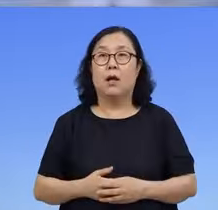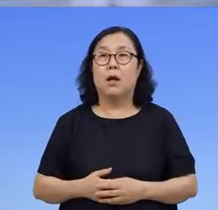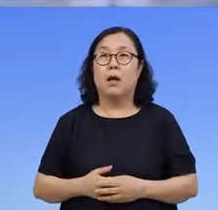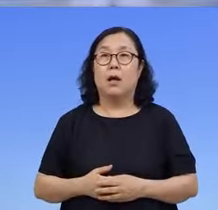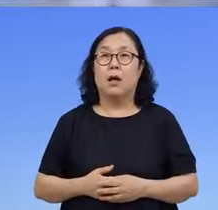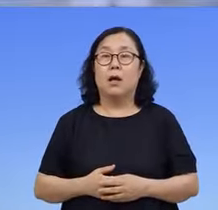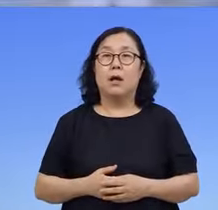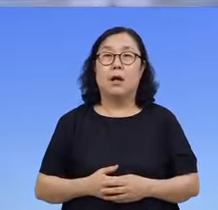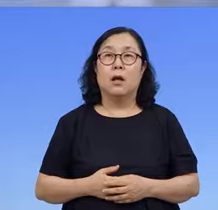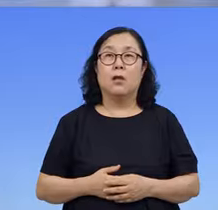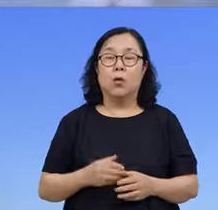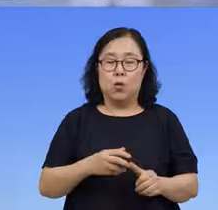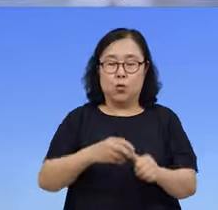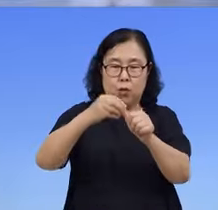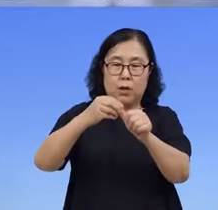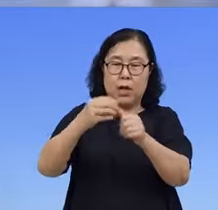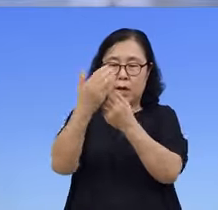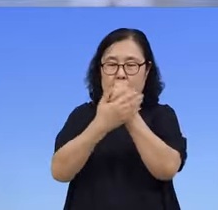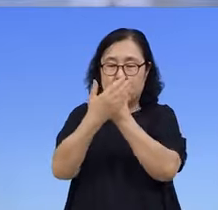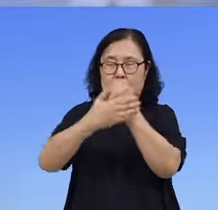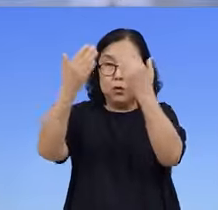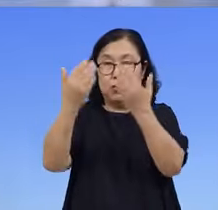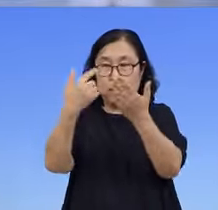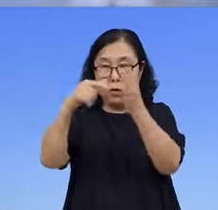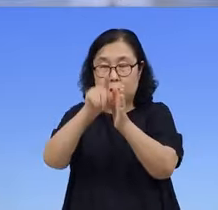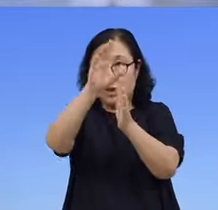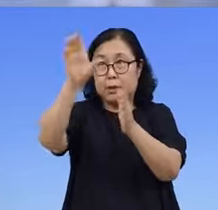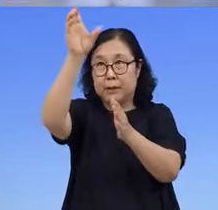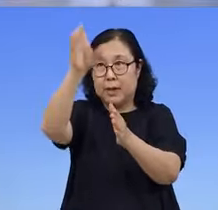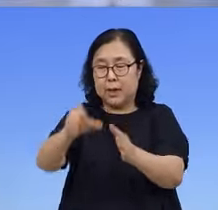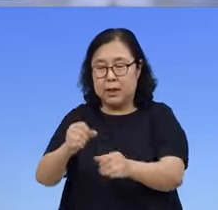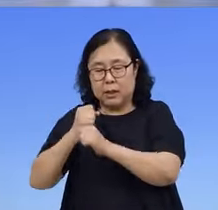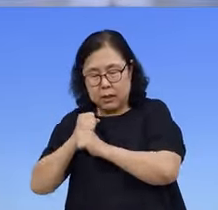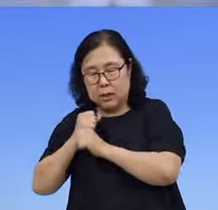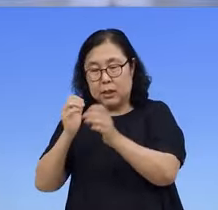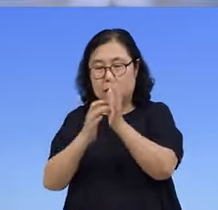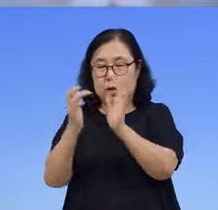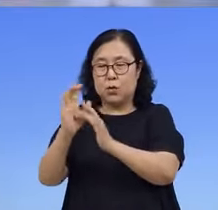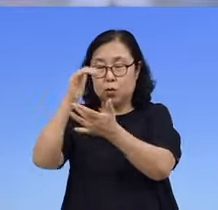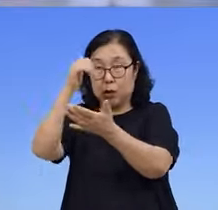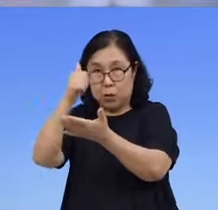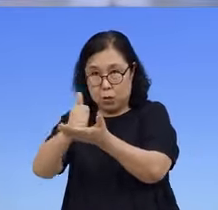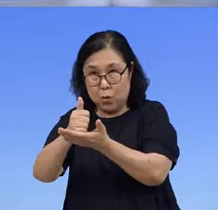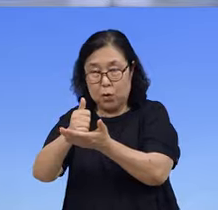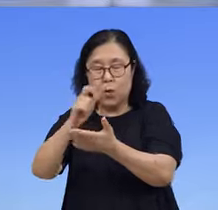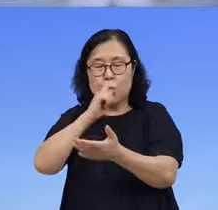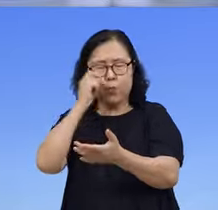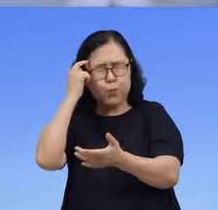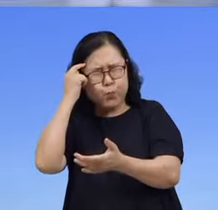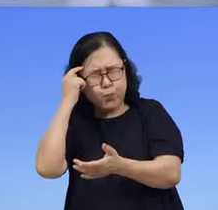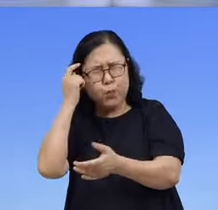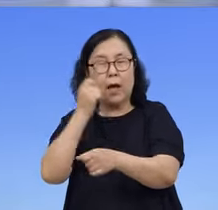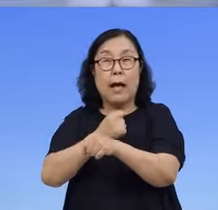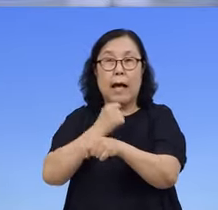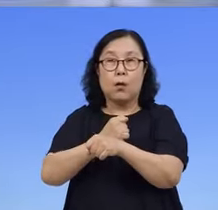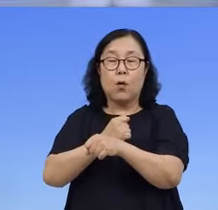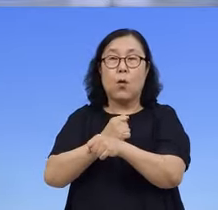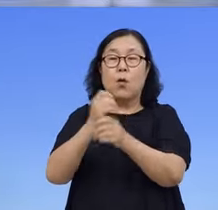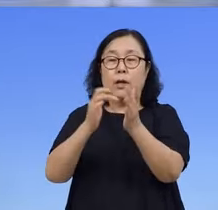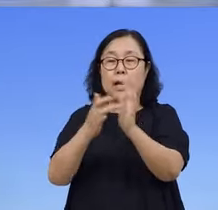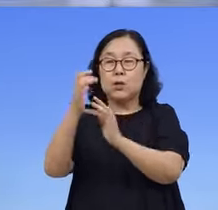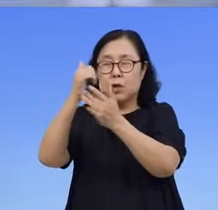우리에게 참 구속의 은총을 주시기 위하여 십자가 지신 예수 그리스도, 그분을